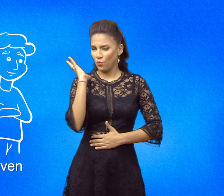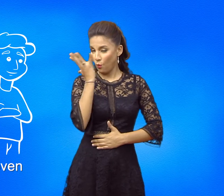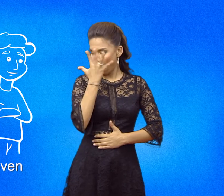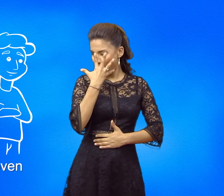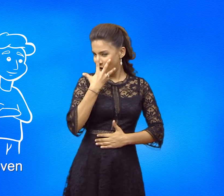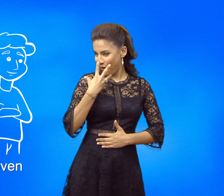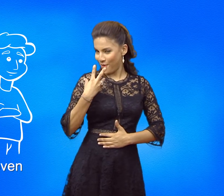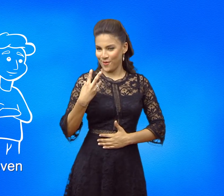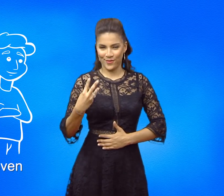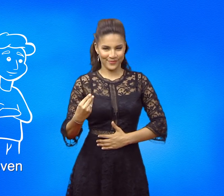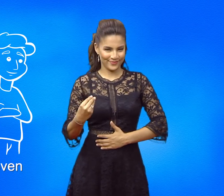joven